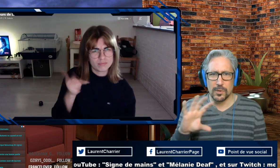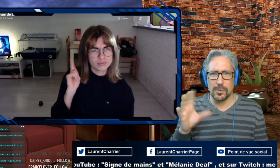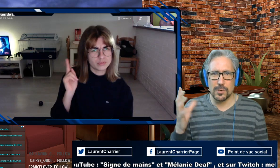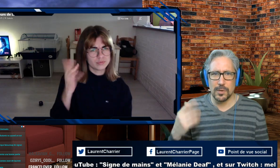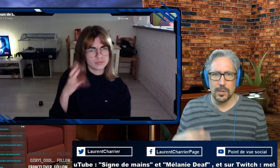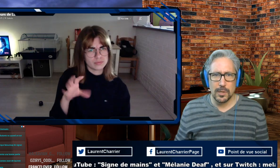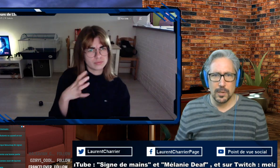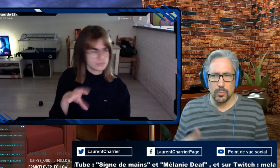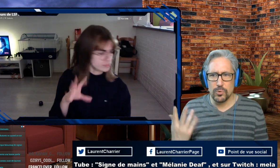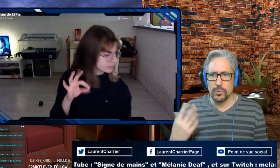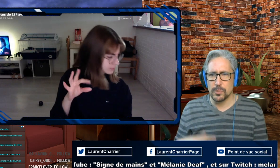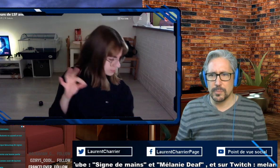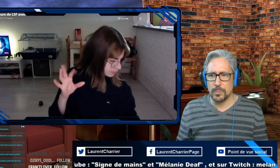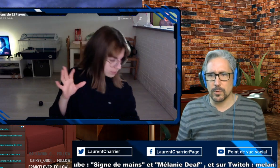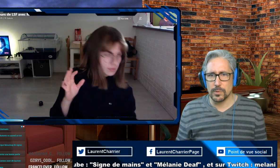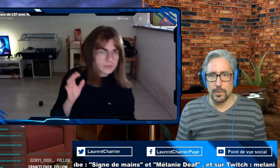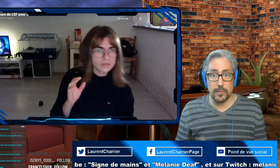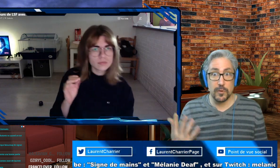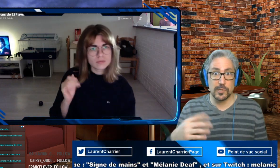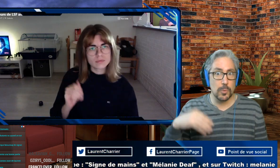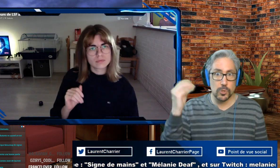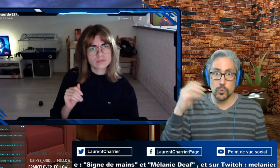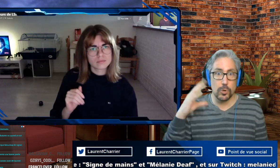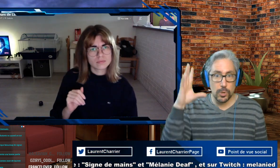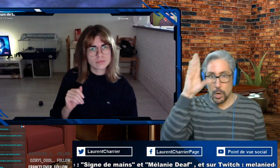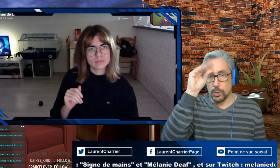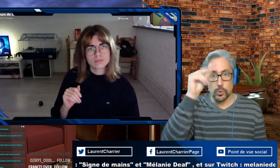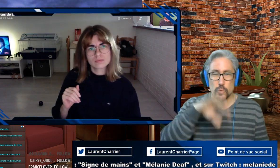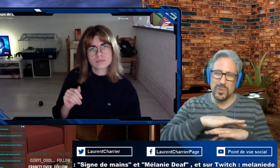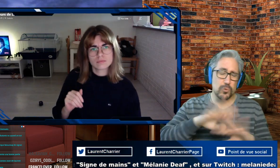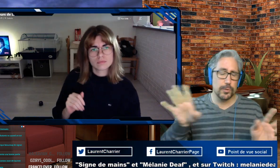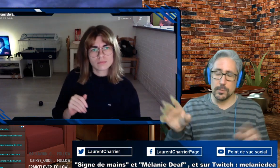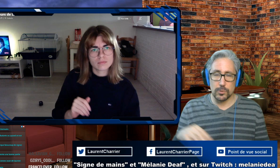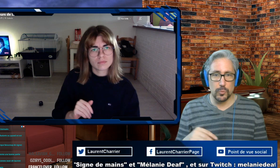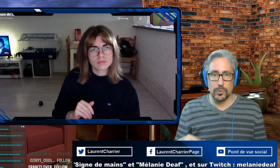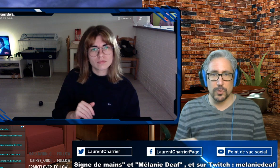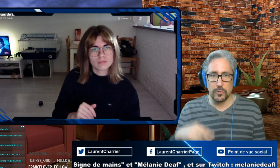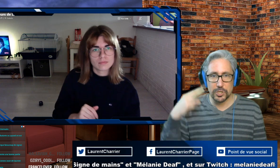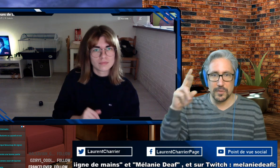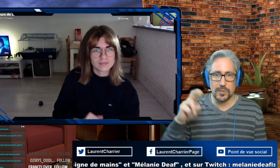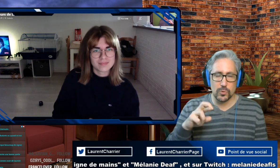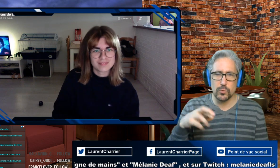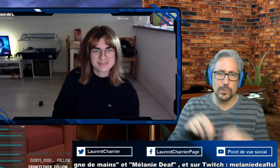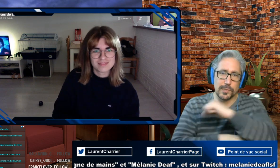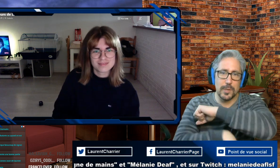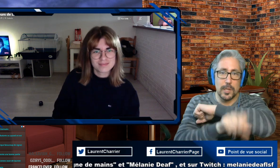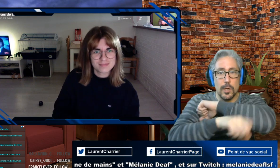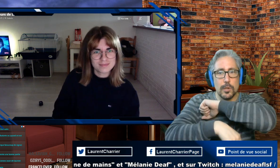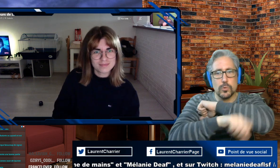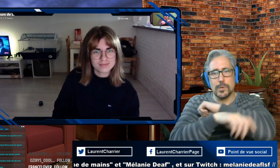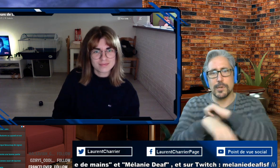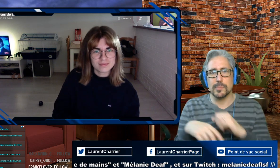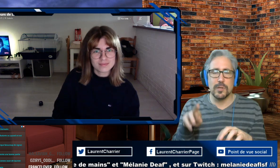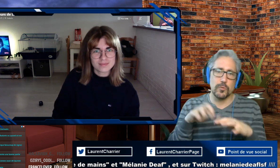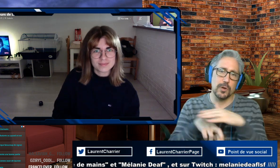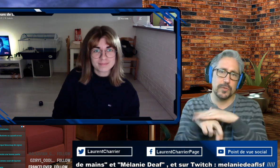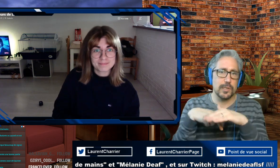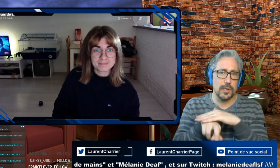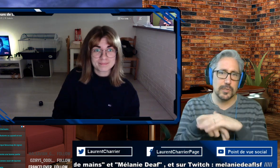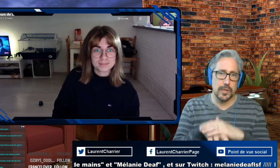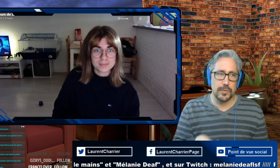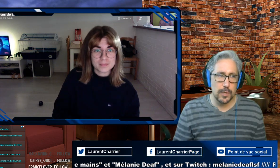560 plus, même. Donc, forcément, j'en oublie tout le temps. J'en oublie tout le temps. Il faut que je révise toutes les semaines. Toutes les semaines,